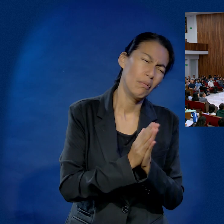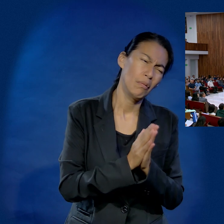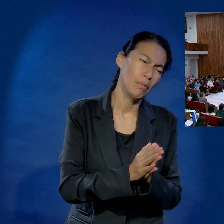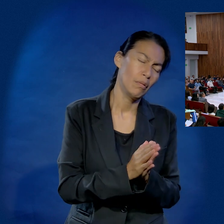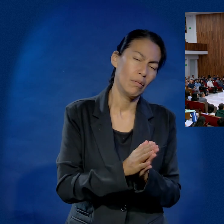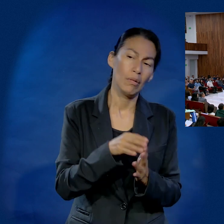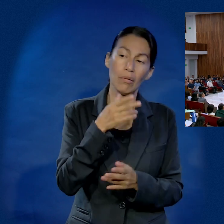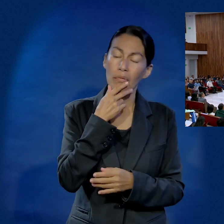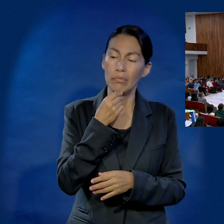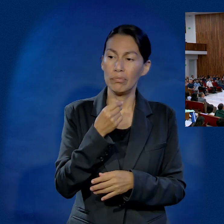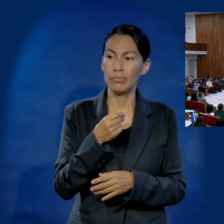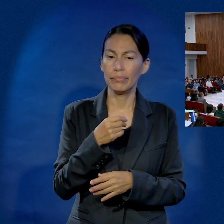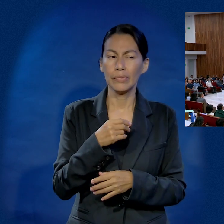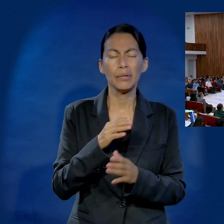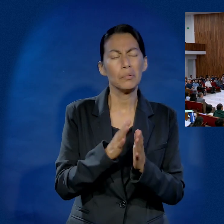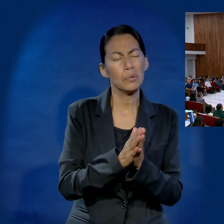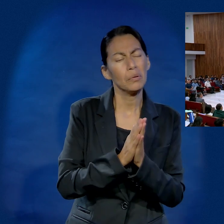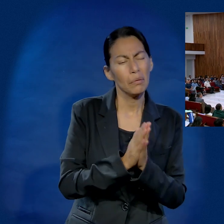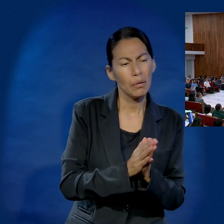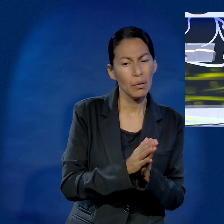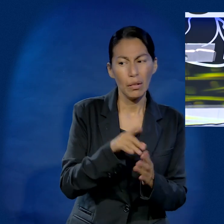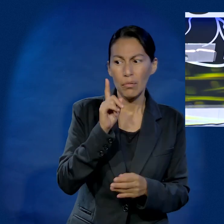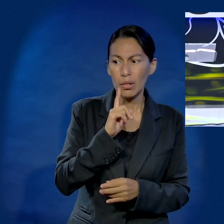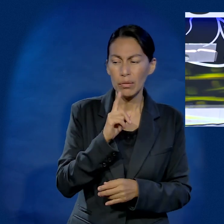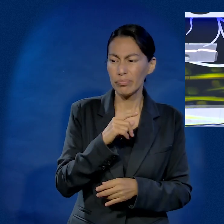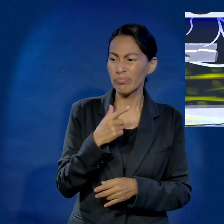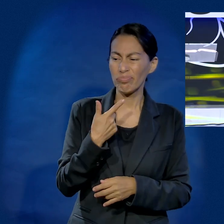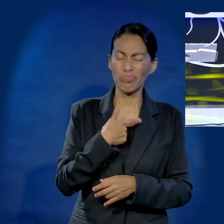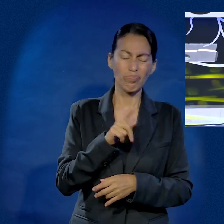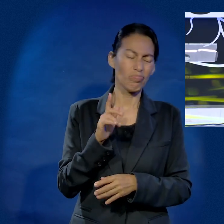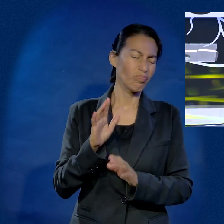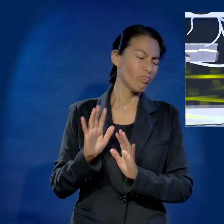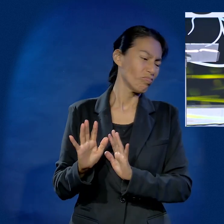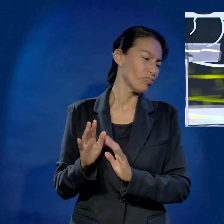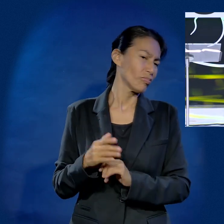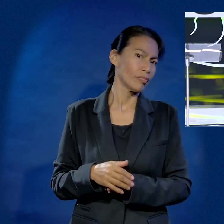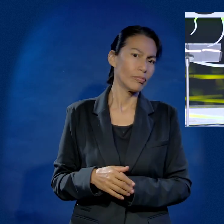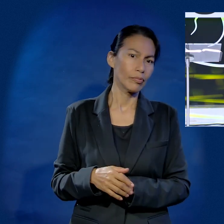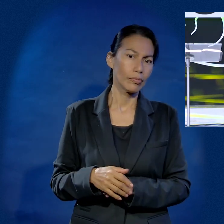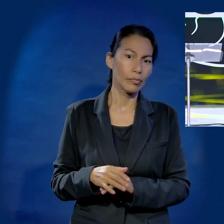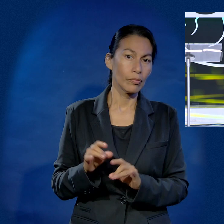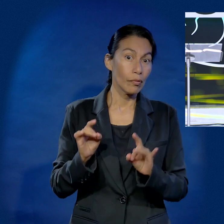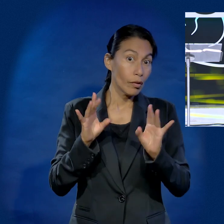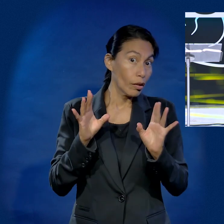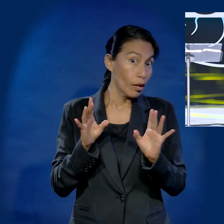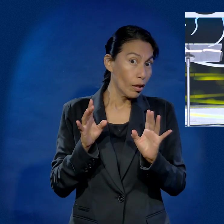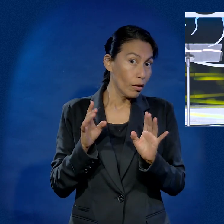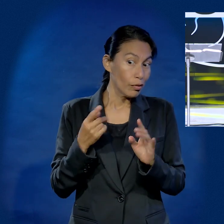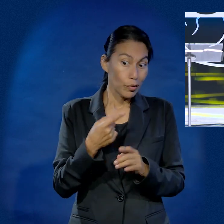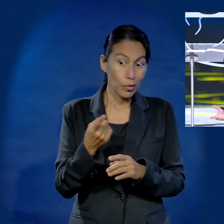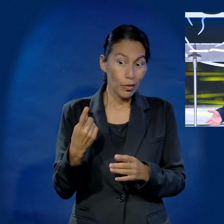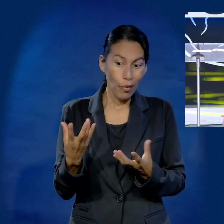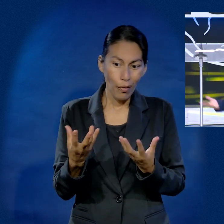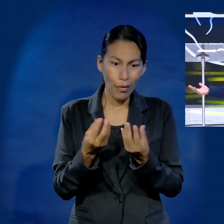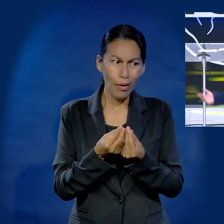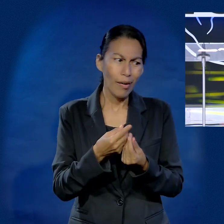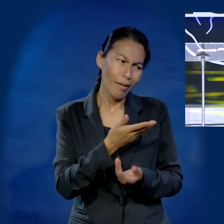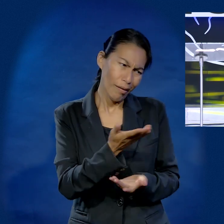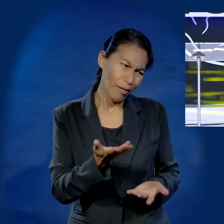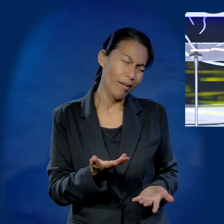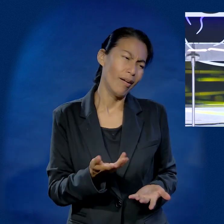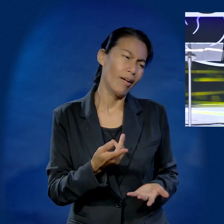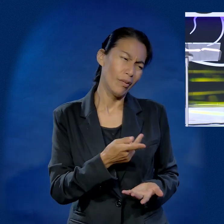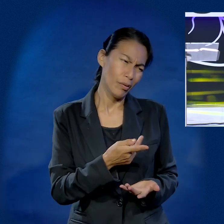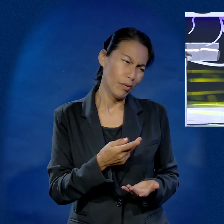dignidad. Y la muchacha, no. Un día hasta nos organizamos para decirle, fulana, no seas